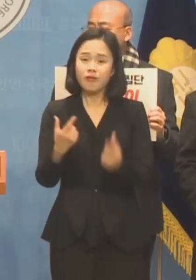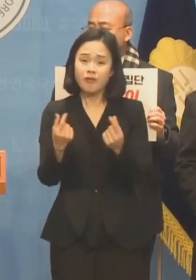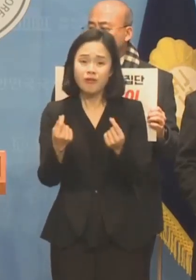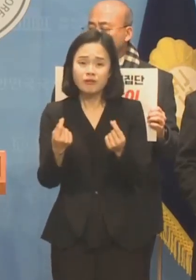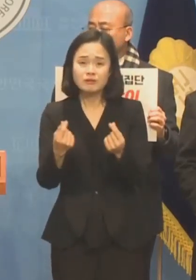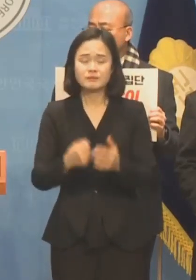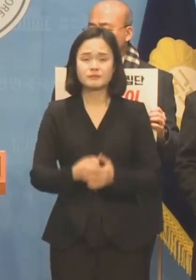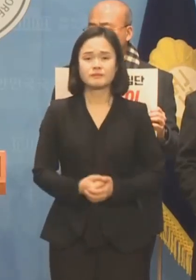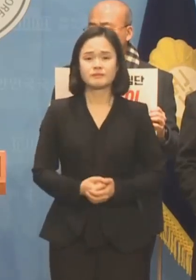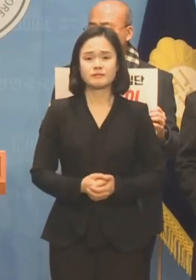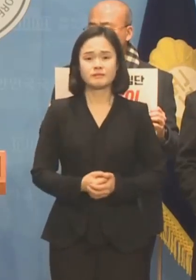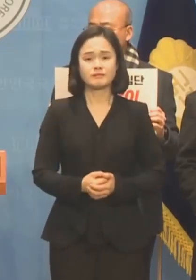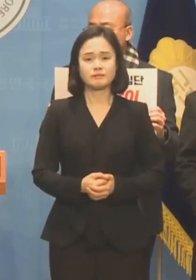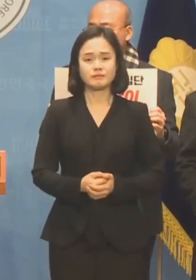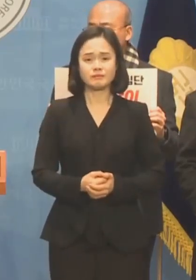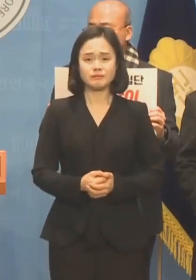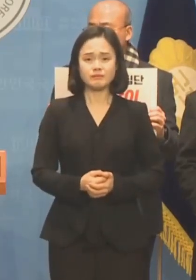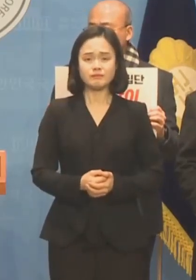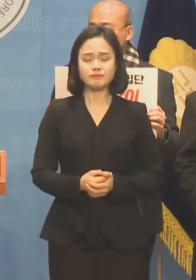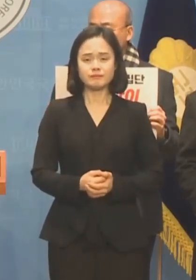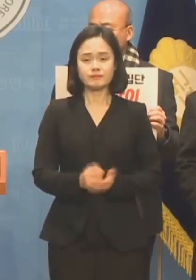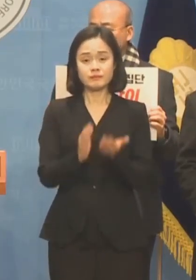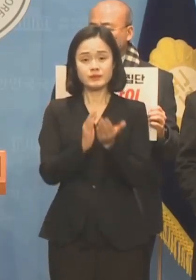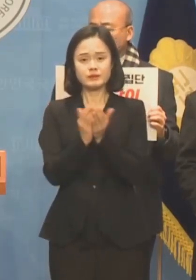세월호 그리고